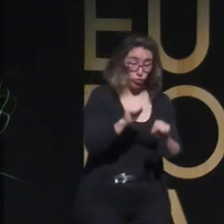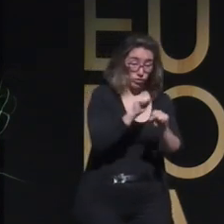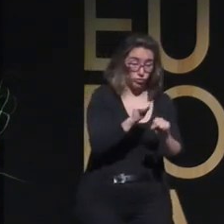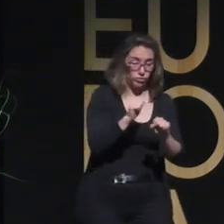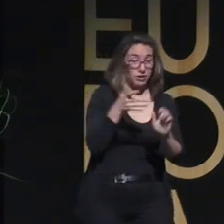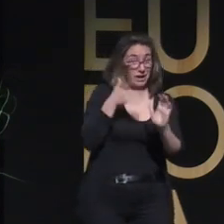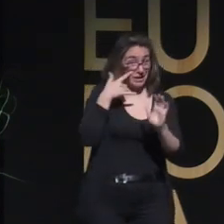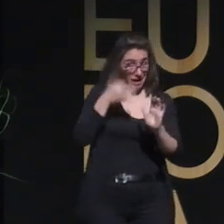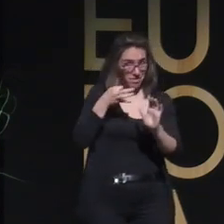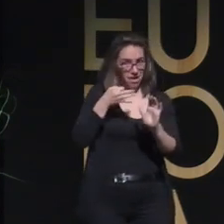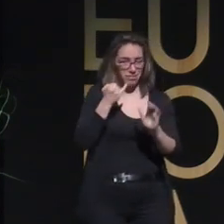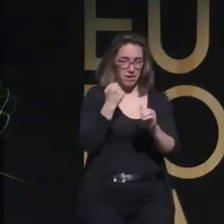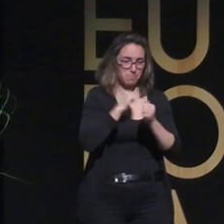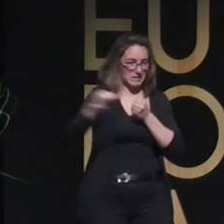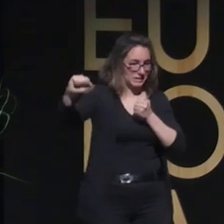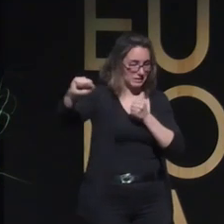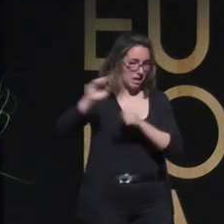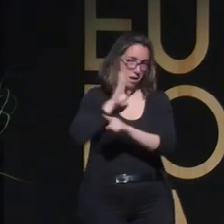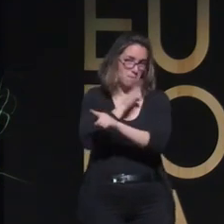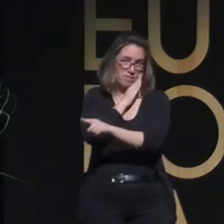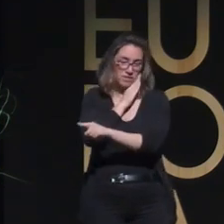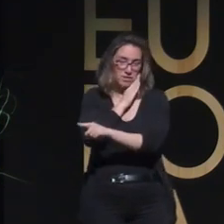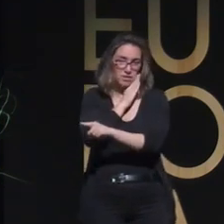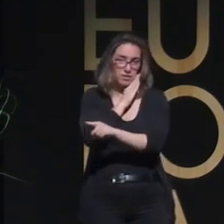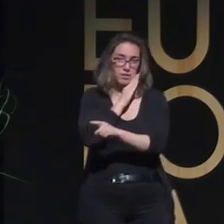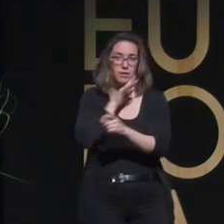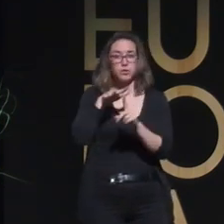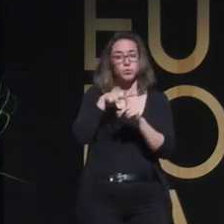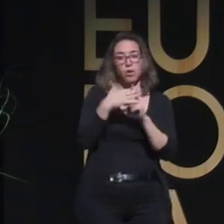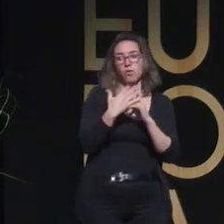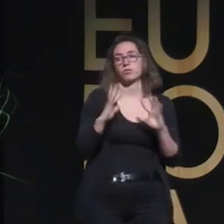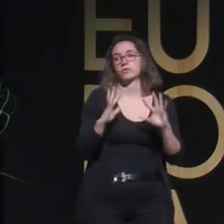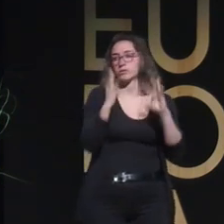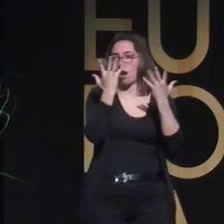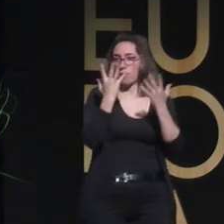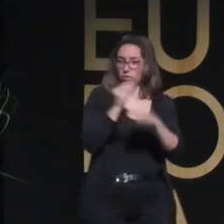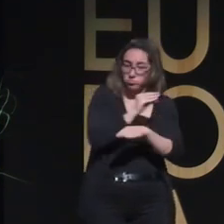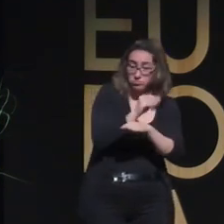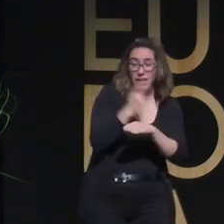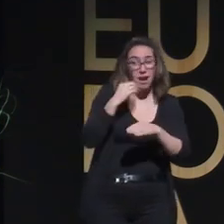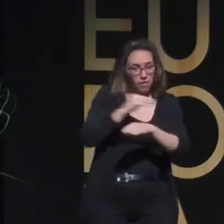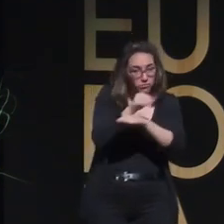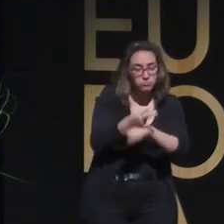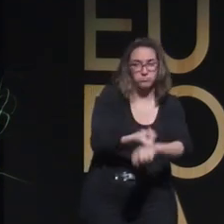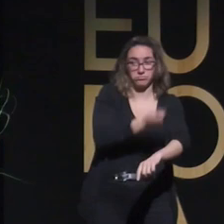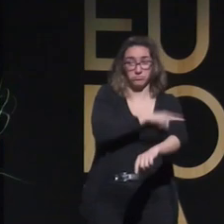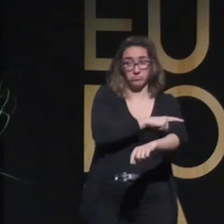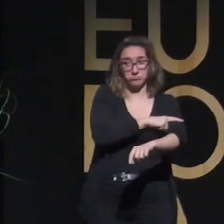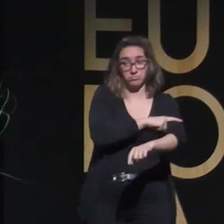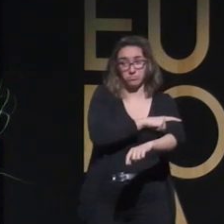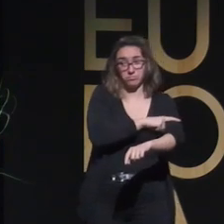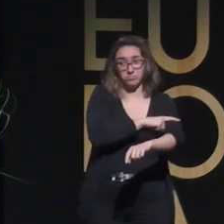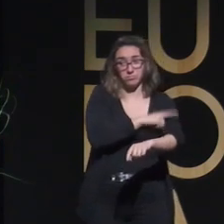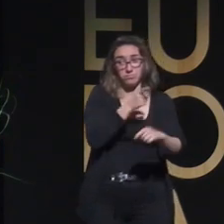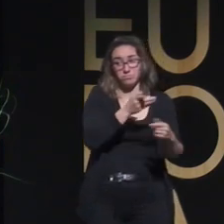descalificación a la madre. Están salvando una situación puntual, pero desde una conducta sobreprotectora, que a esa madre no le están descalificando